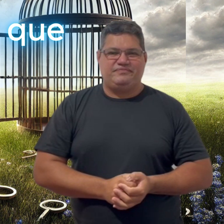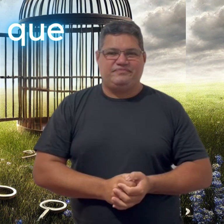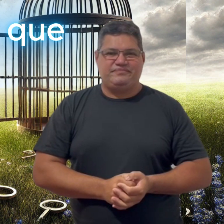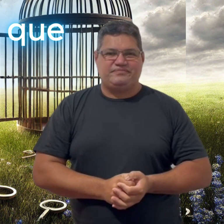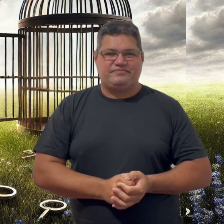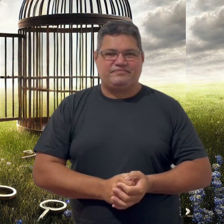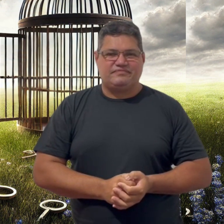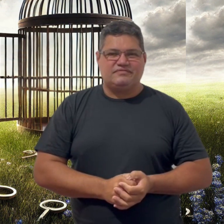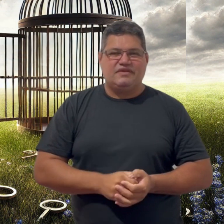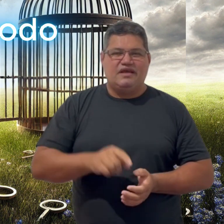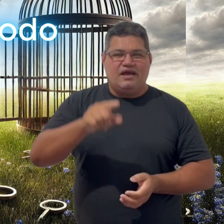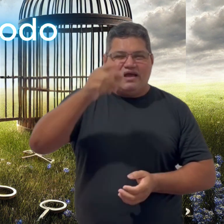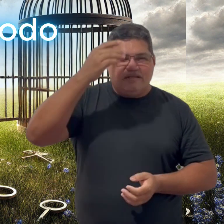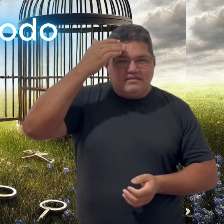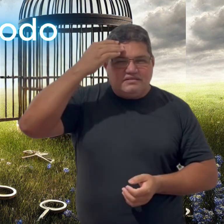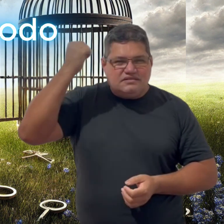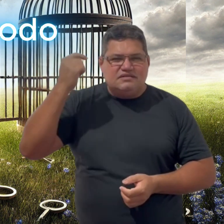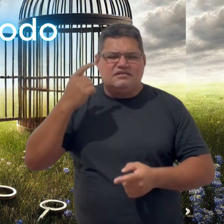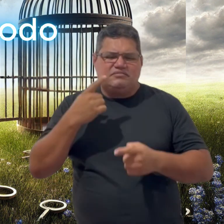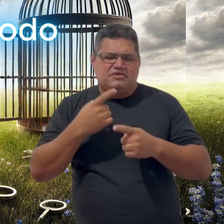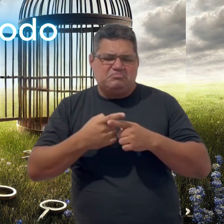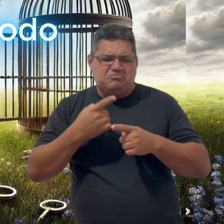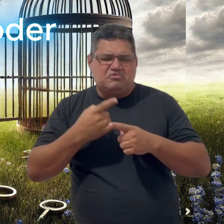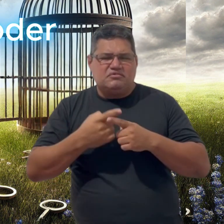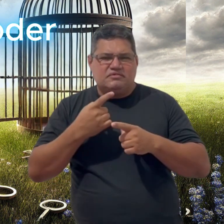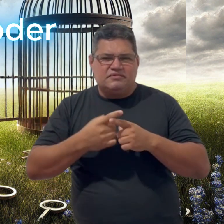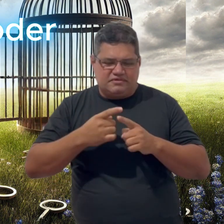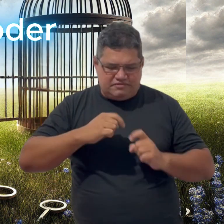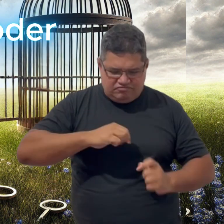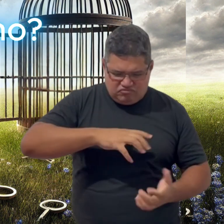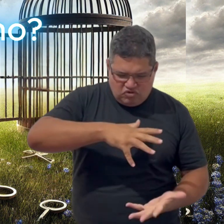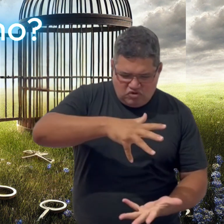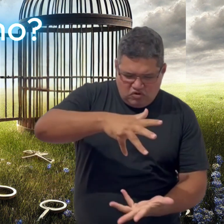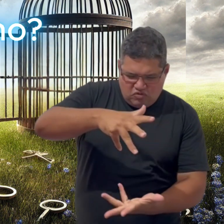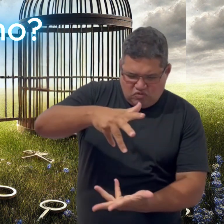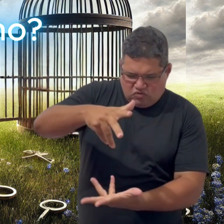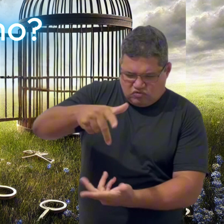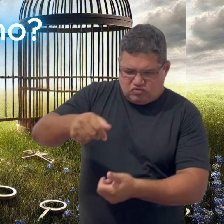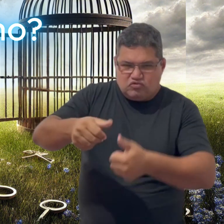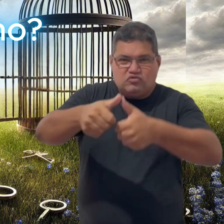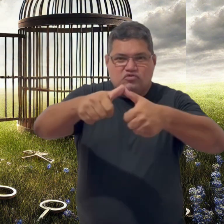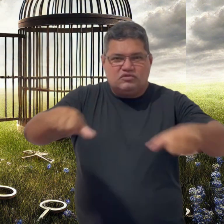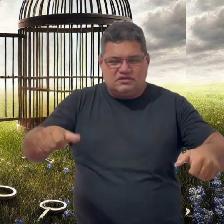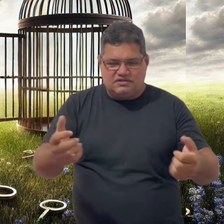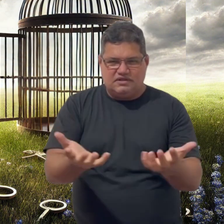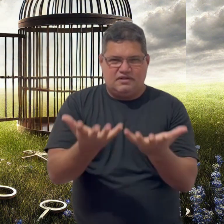Sabem por quê? O mundo todo está no poder do maligno?